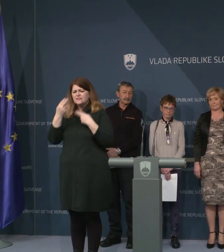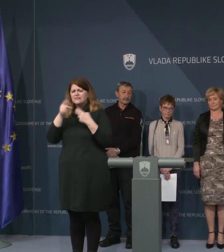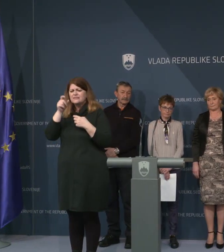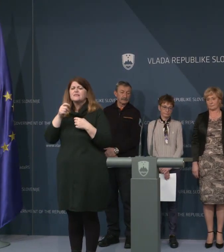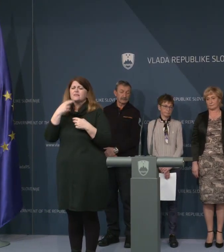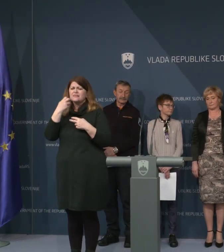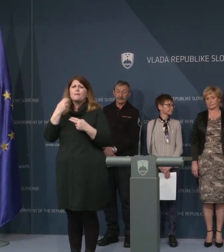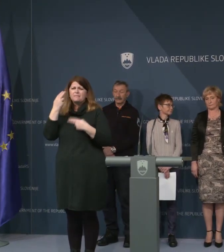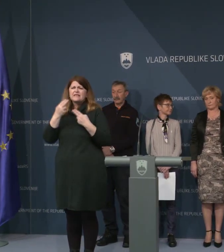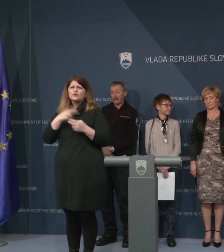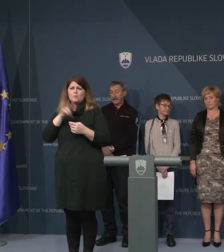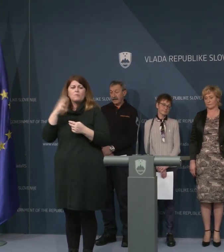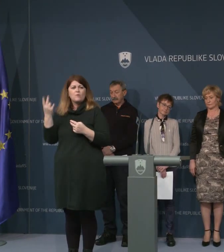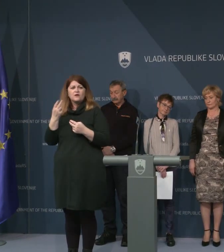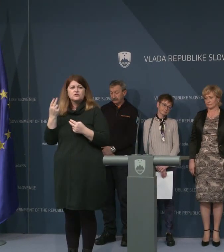Sloveniji?